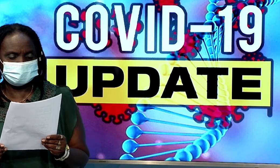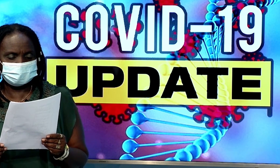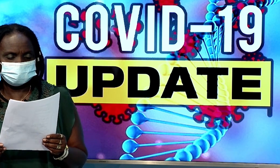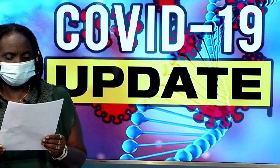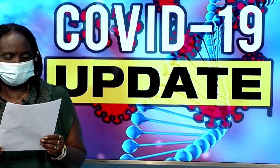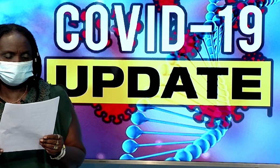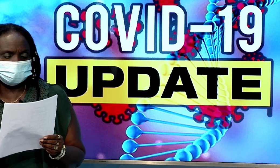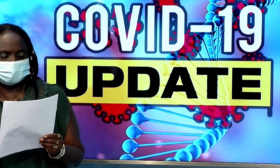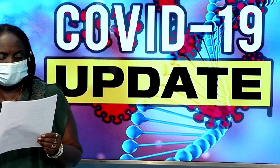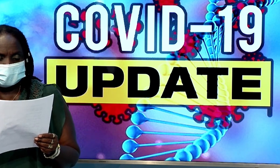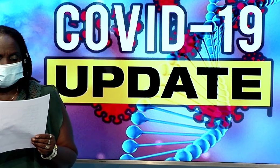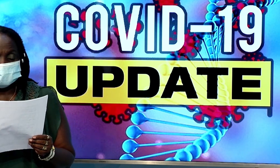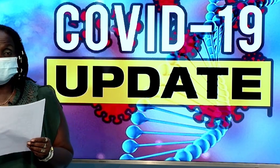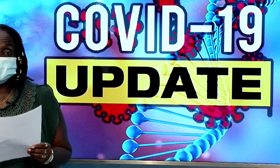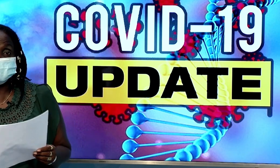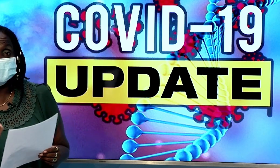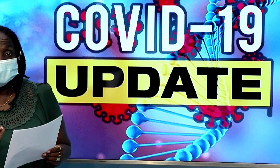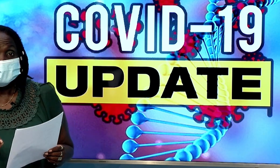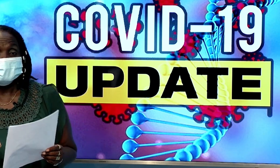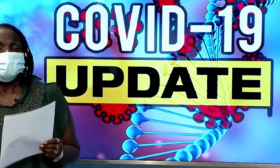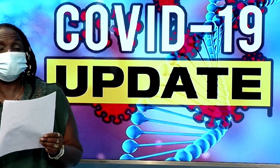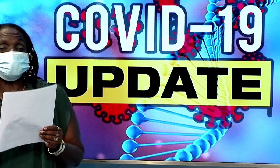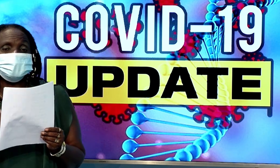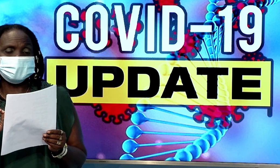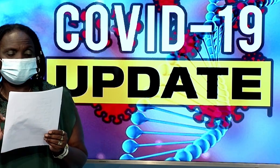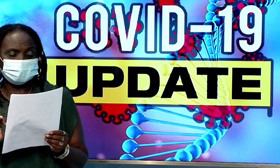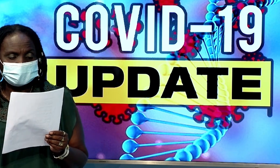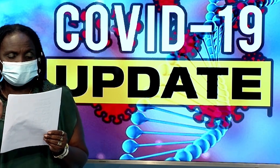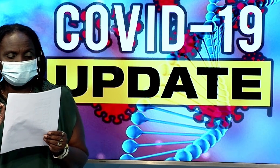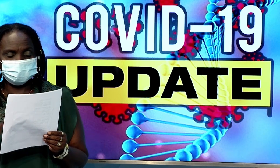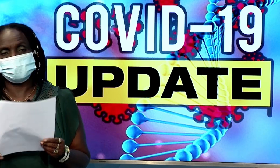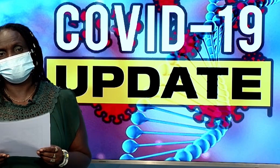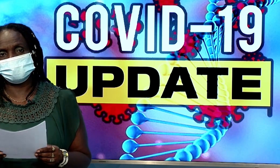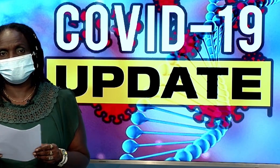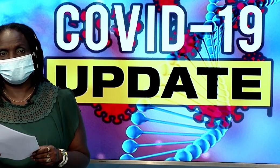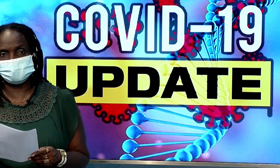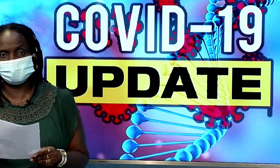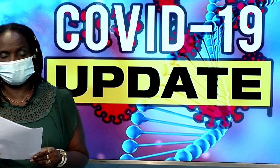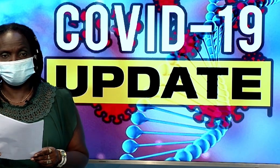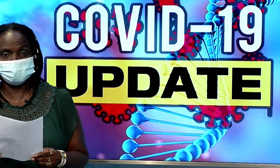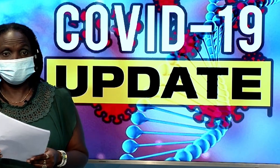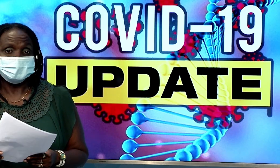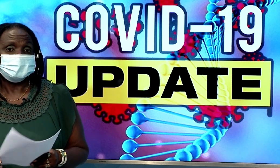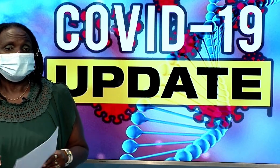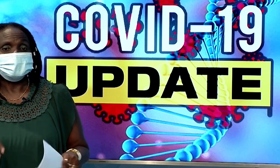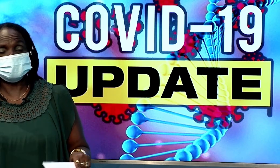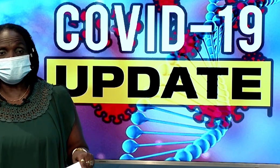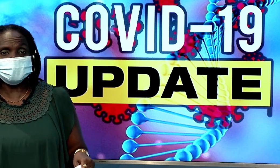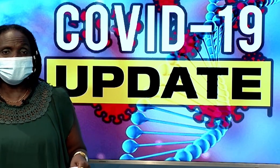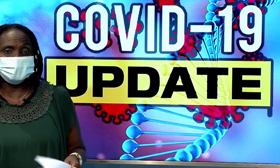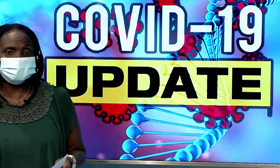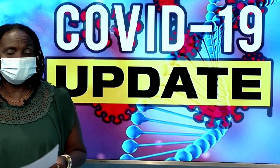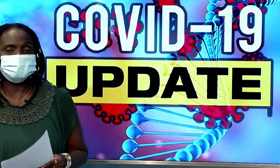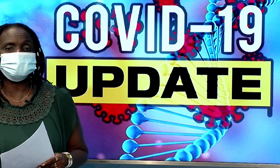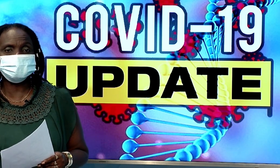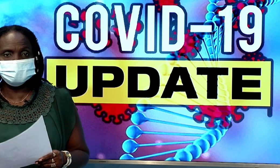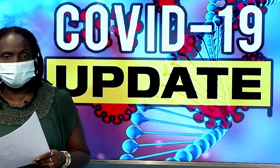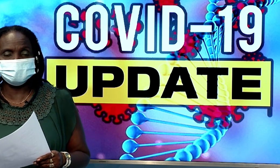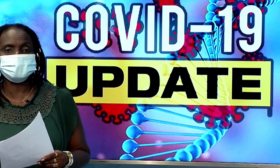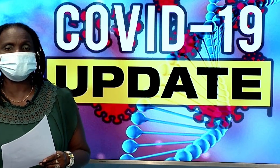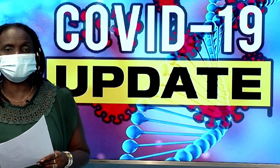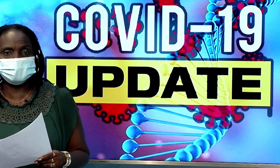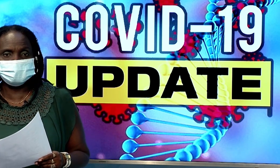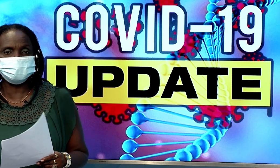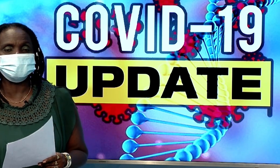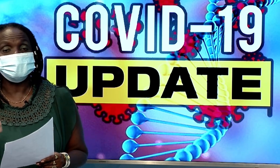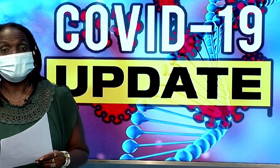vooral updates over de COVID-19 pandemie die Suriname en de wereld in haar greep houdt. In sommige landen zien